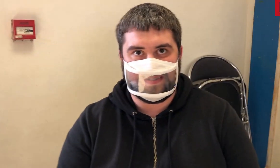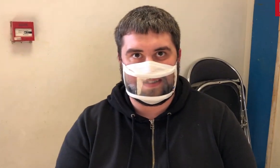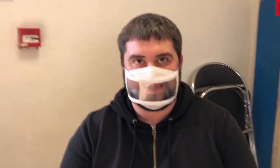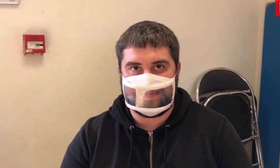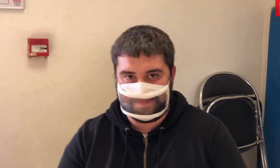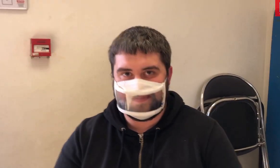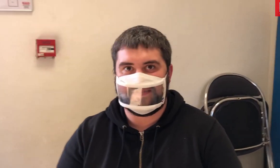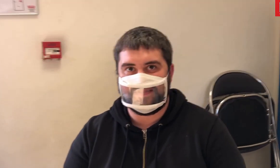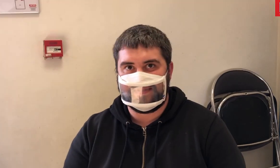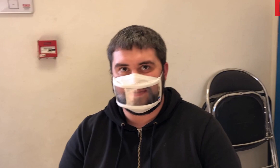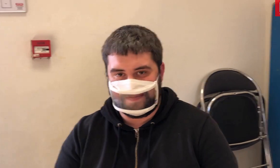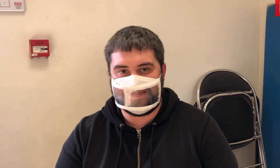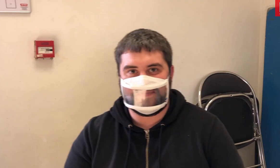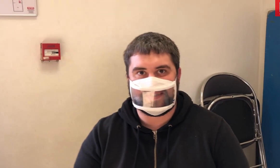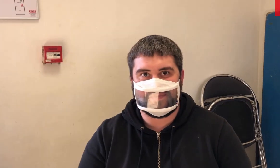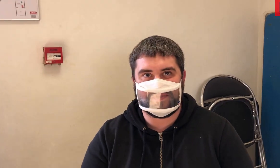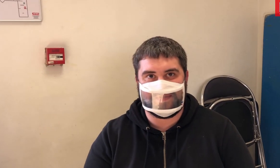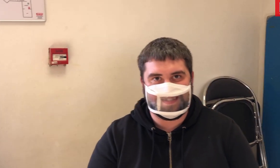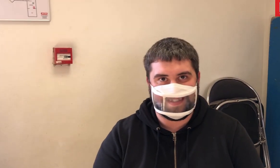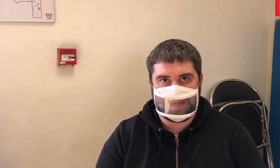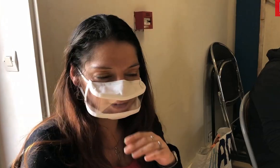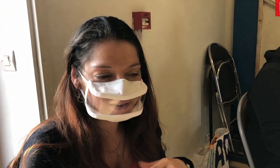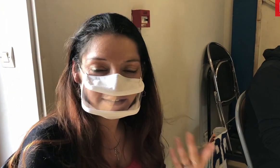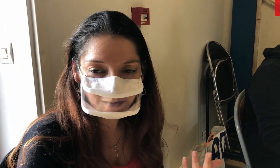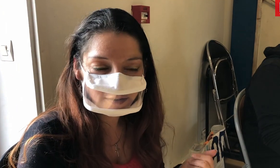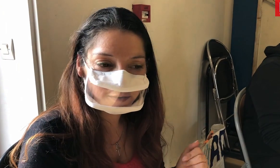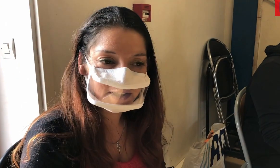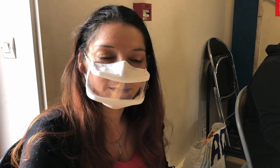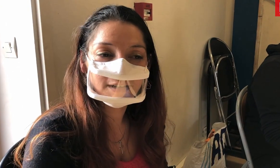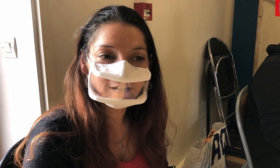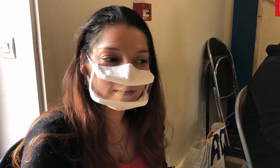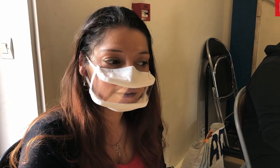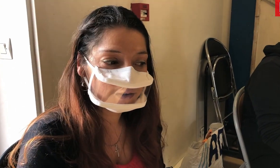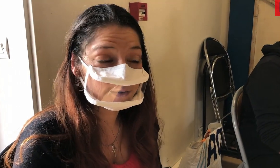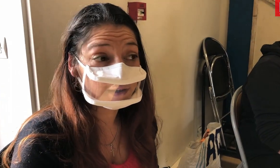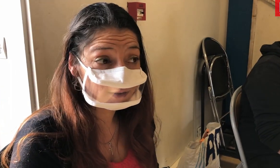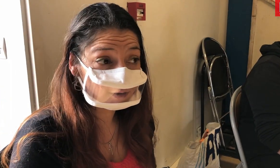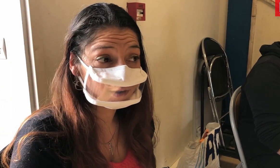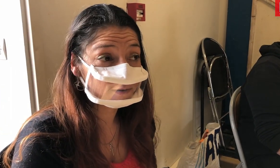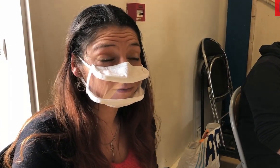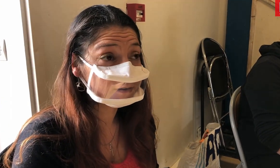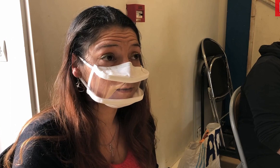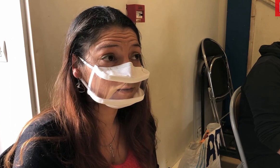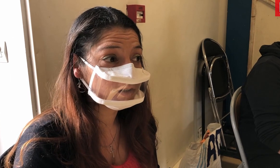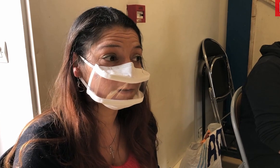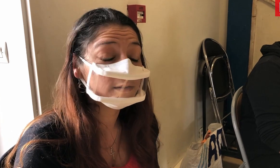c'est très bien. Si votre projet est réussi, c'est ce qu'on Merci c'est beaucoup. super. Je travaille à l'association Germinal, je suis à l'accueil et en fait j'ai aussi demandé